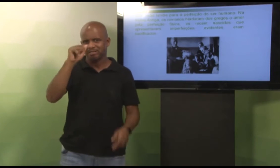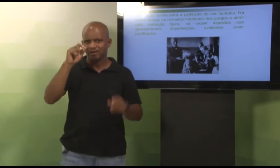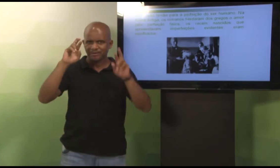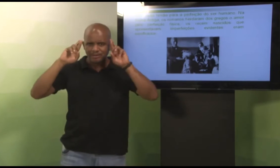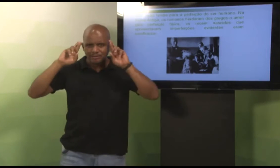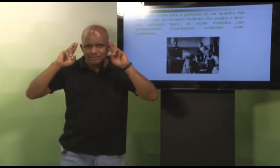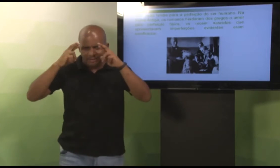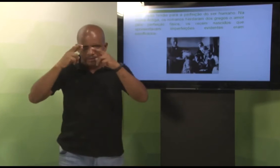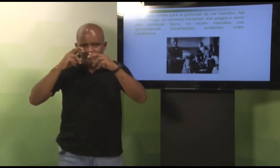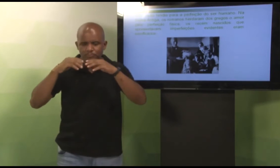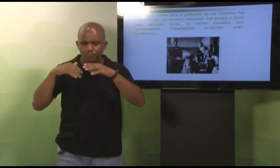assim como na Grécia.